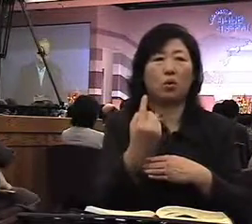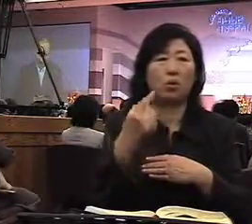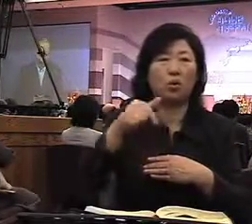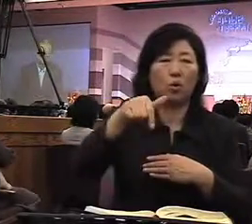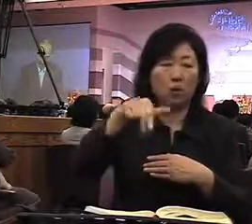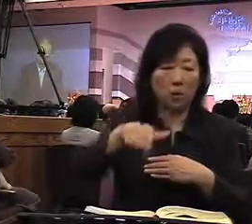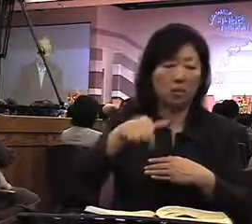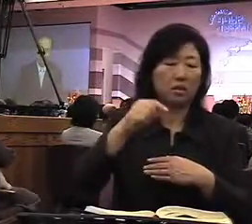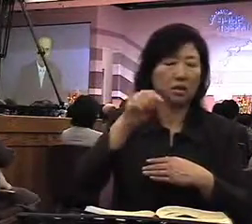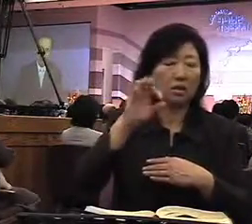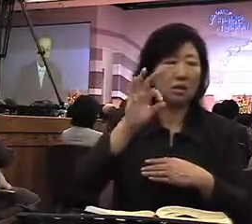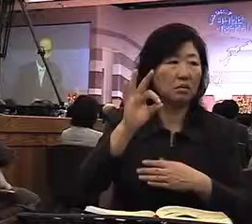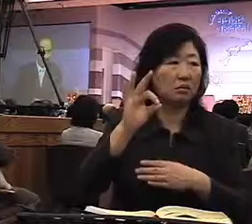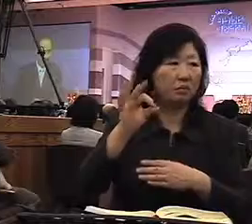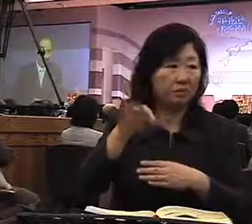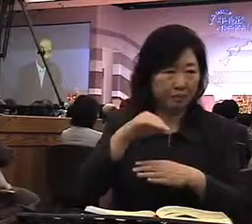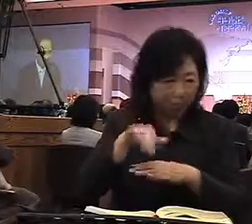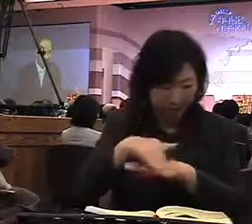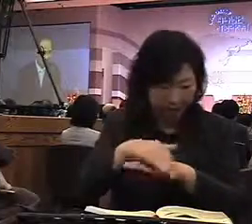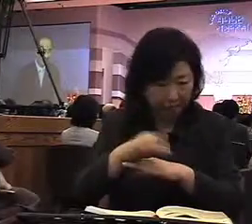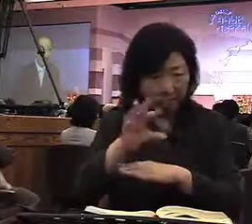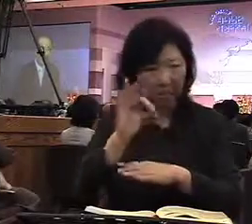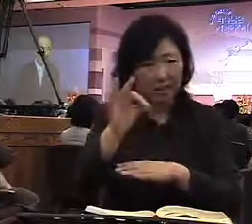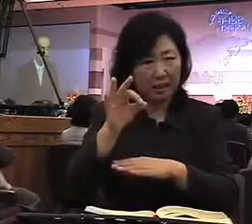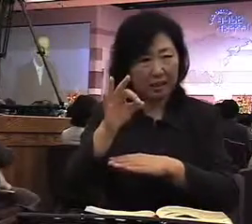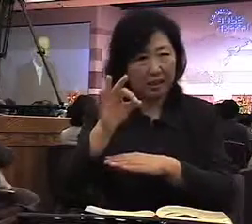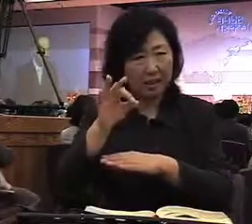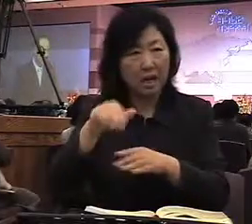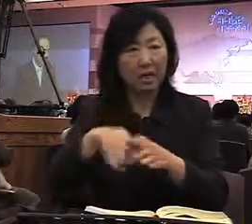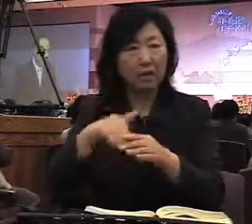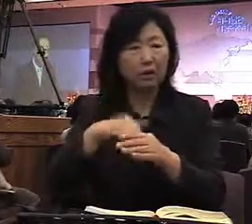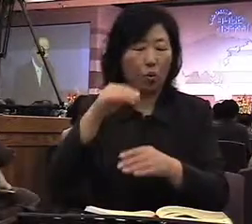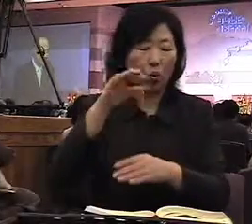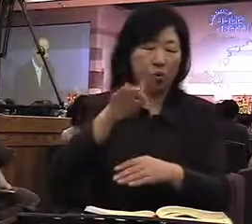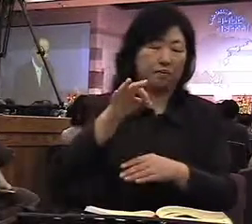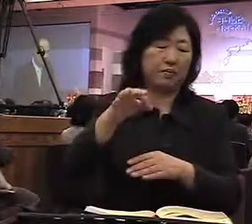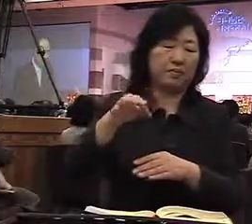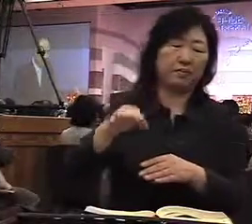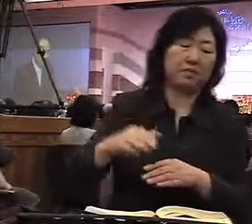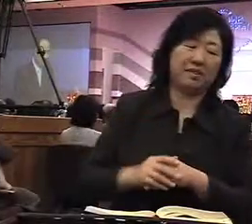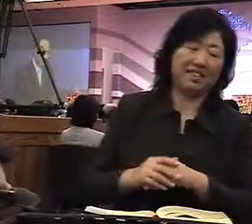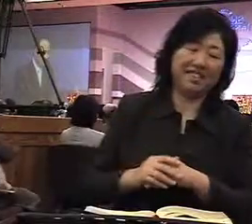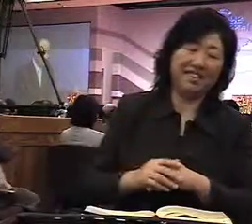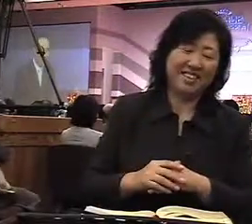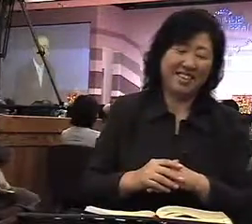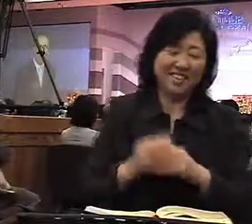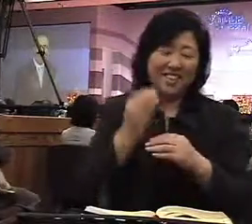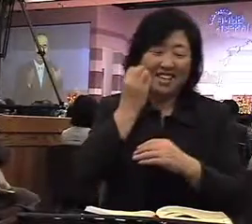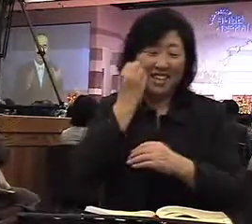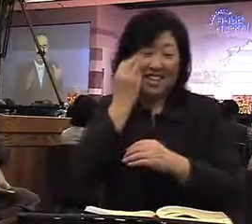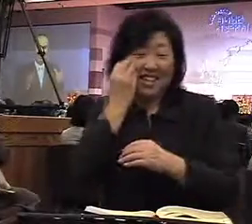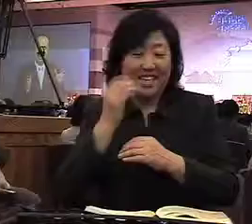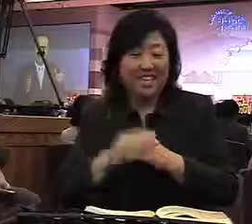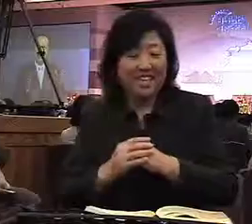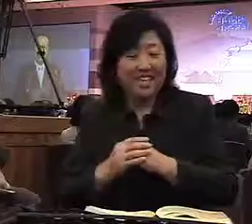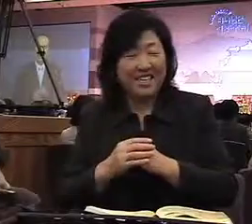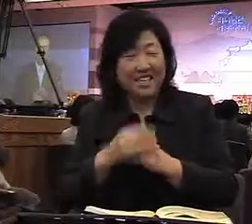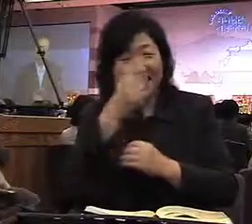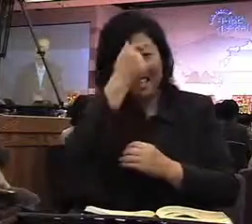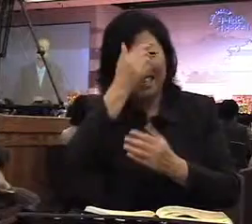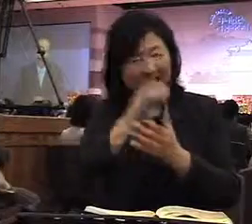신비하다. 여러분, 신비 빼는 뭐가 있습니까? 나는 신비 주의를 싫어하는 거지 신비는 있는 거죠. 그렇죠?